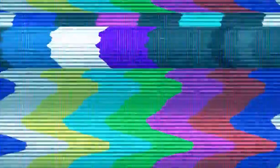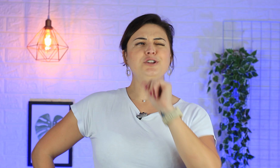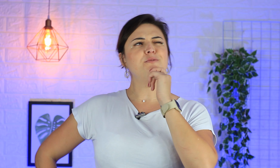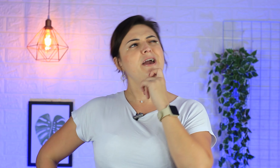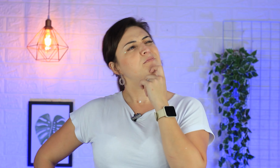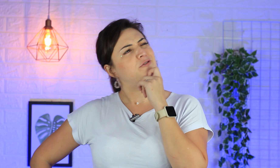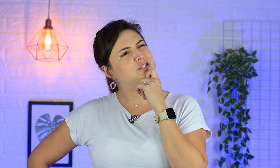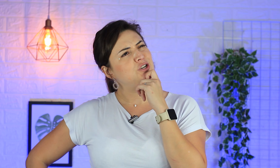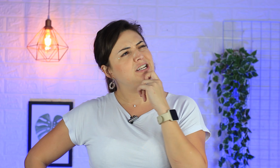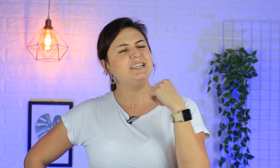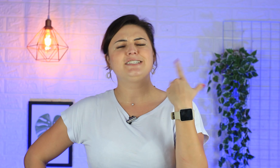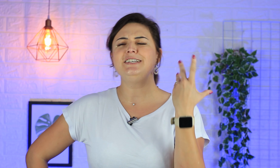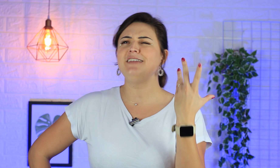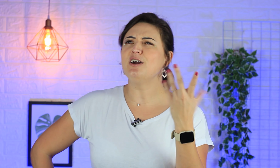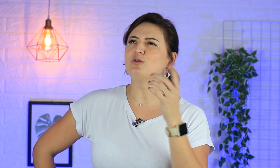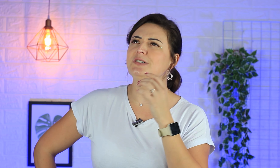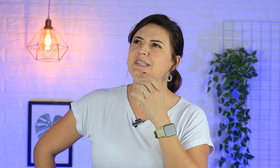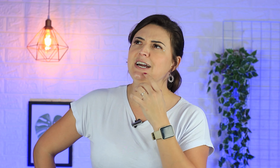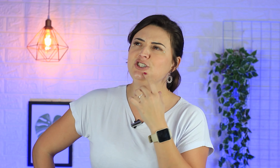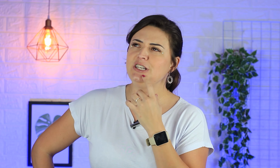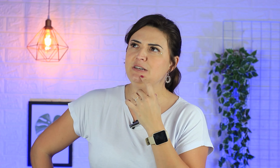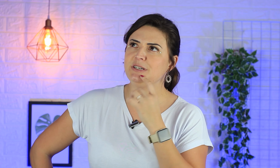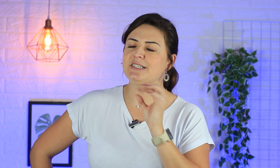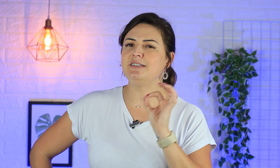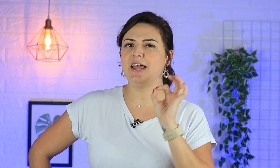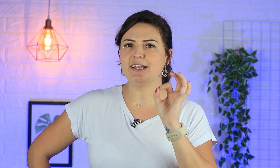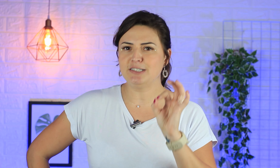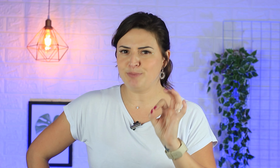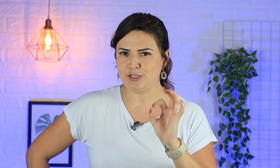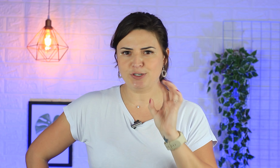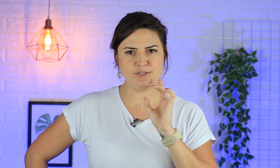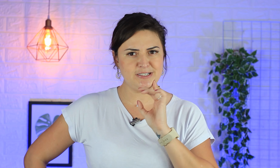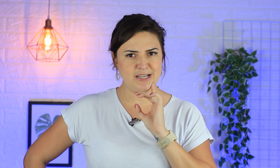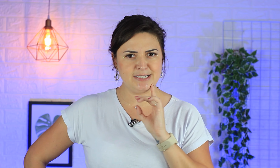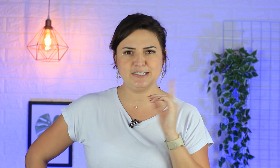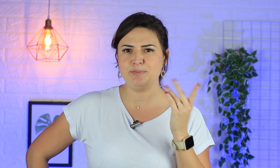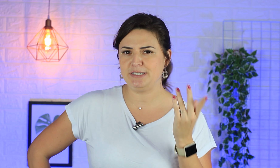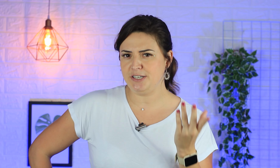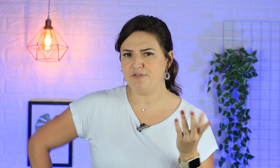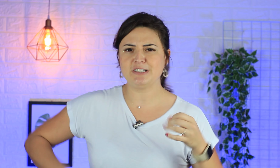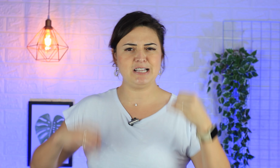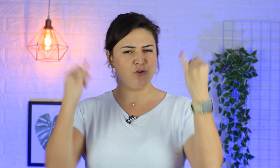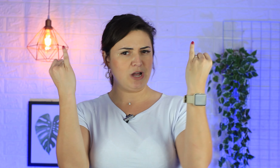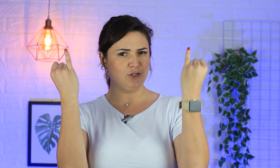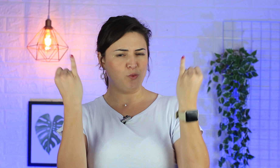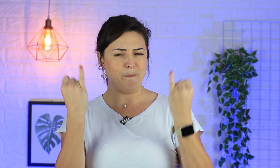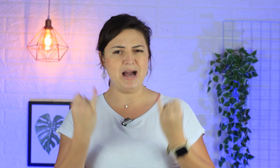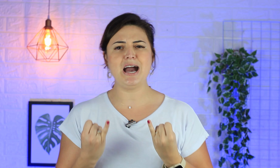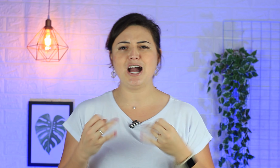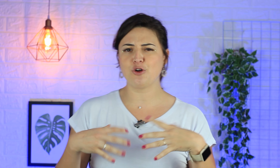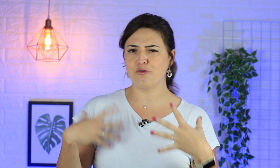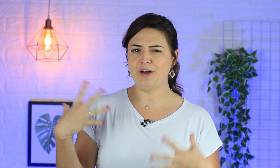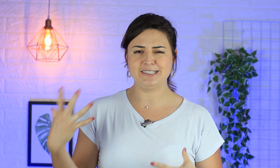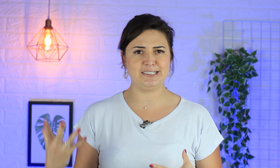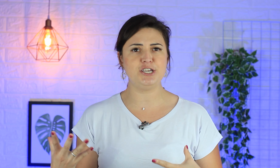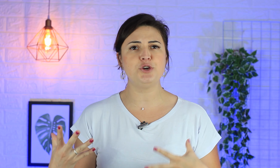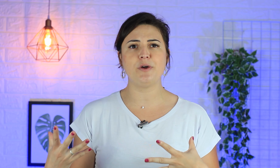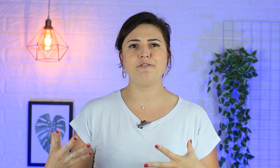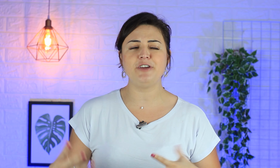Muito bem, professora Aninha. Se tem alguns sinais de Libras que tem as expressões faciais específicas, lá no caso magro, vazio, enfim.